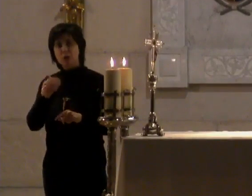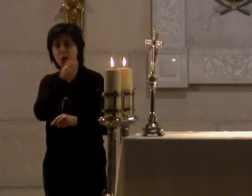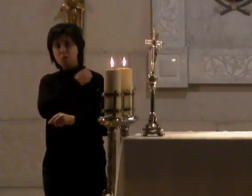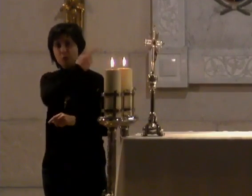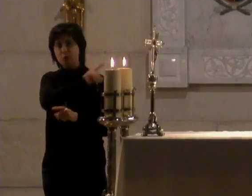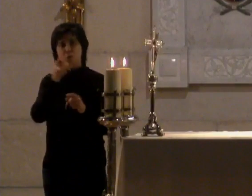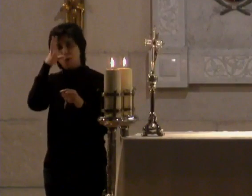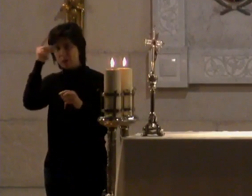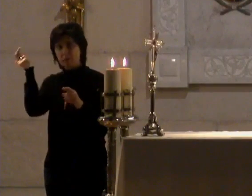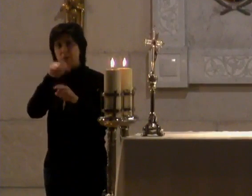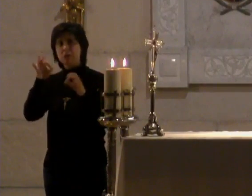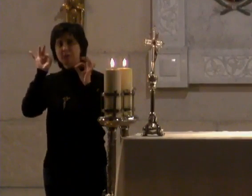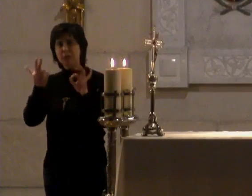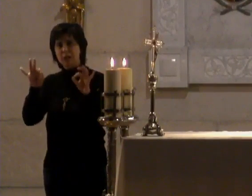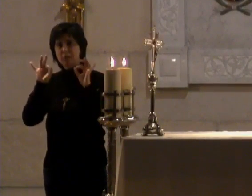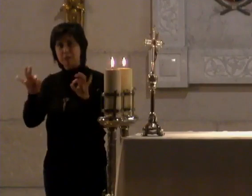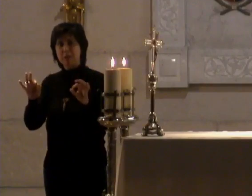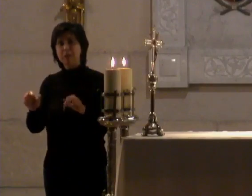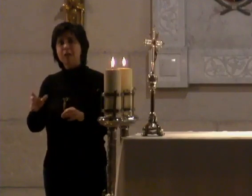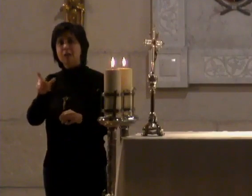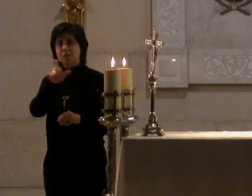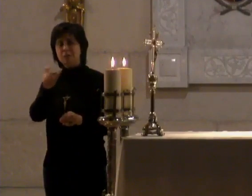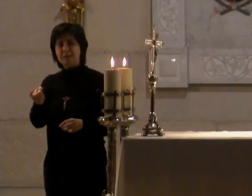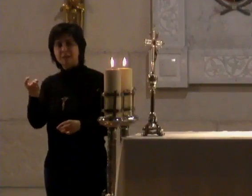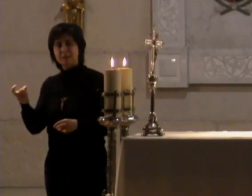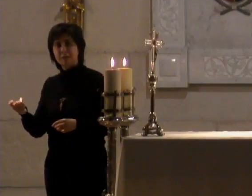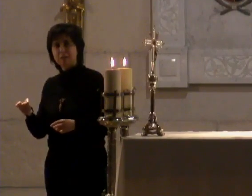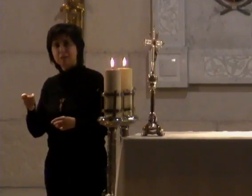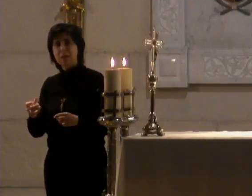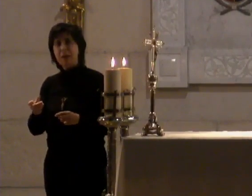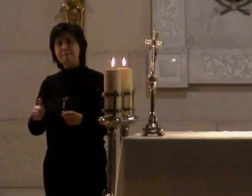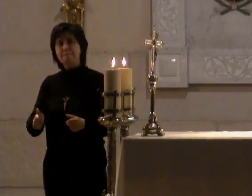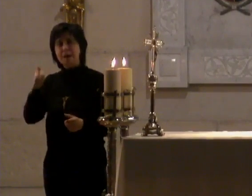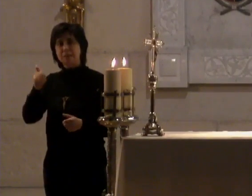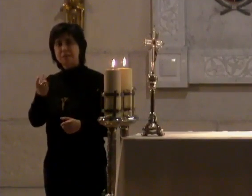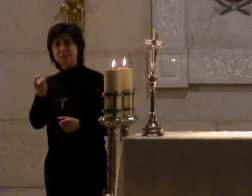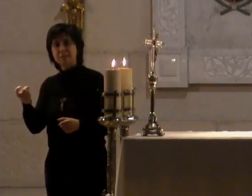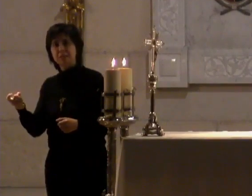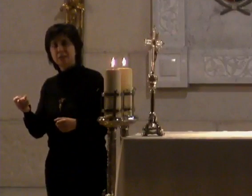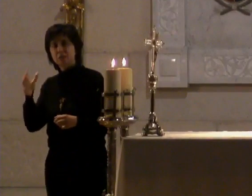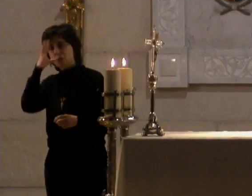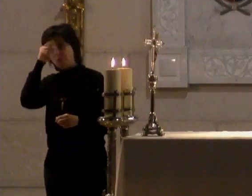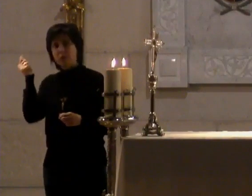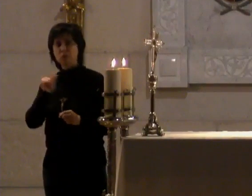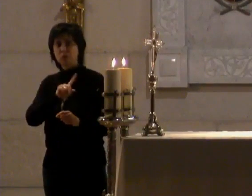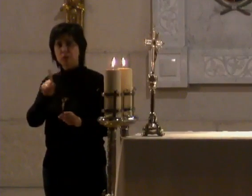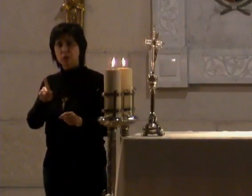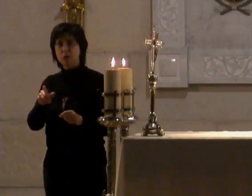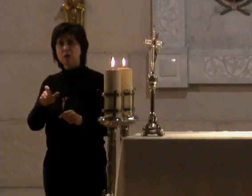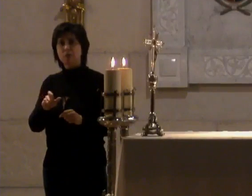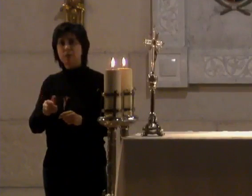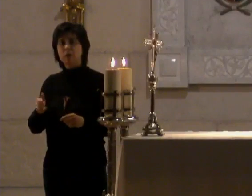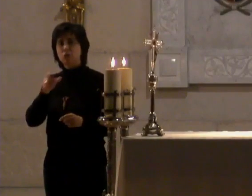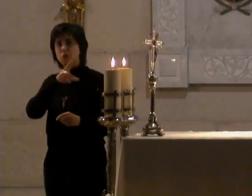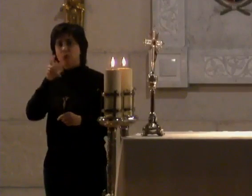ningún prójimo, especialmente a los que más necesitamos y a los que más necesitan. No olvidemos a los